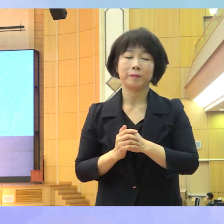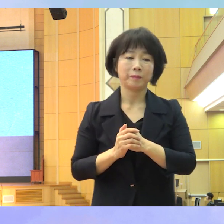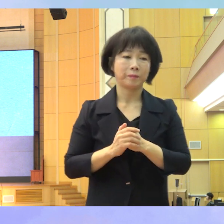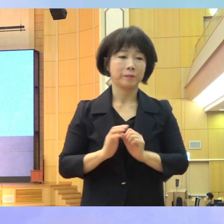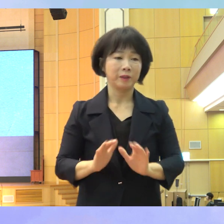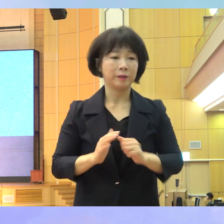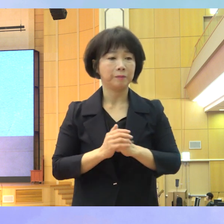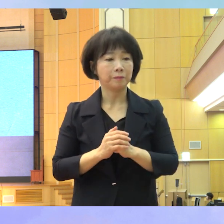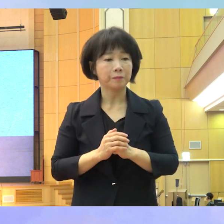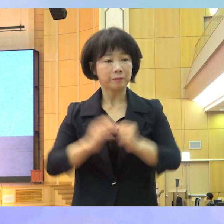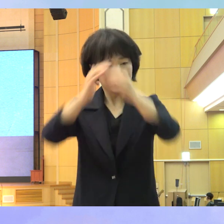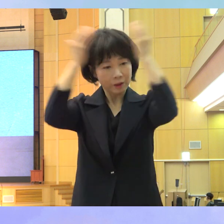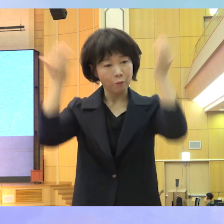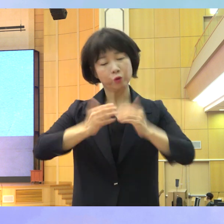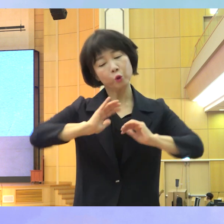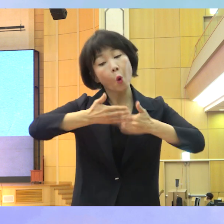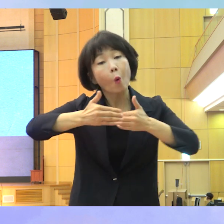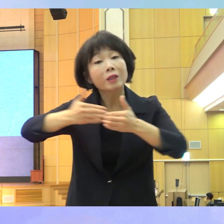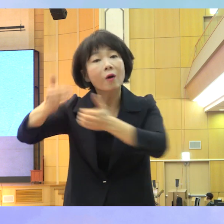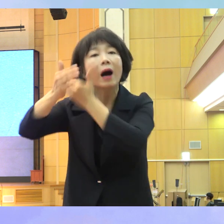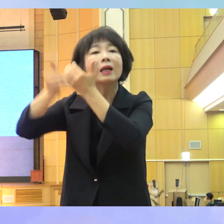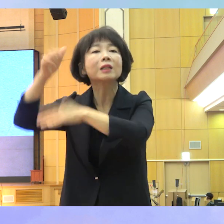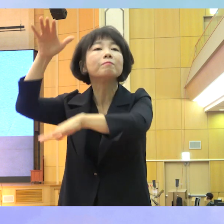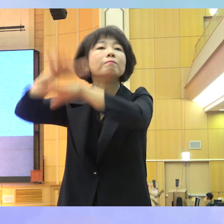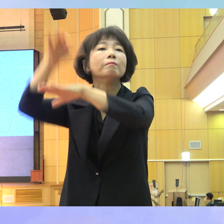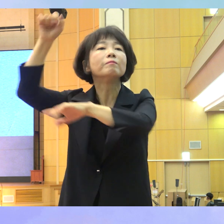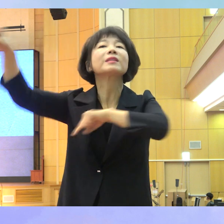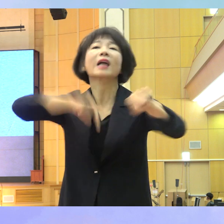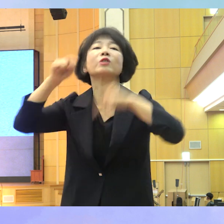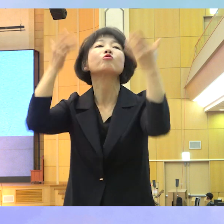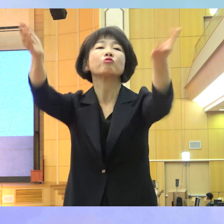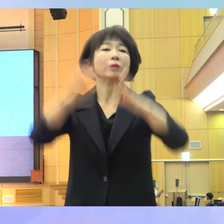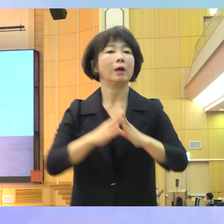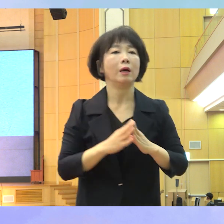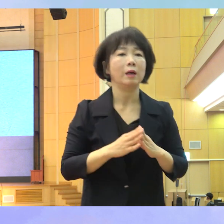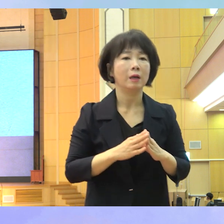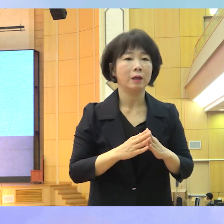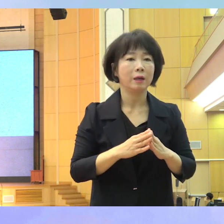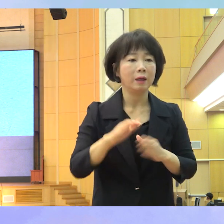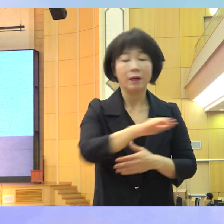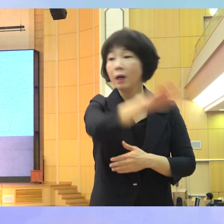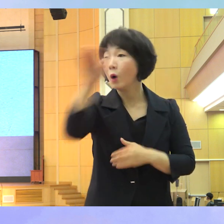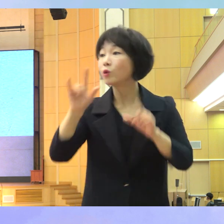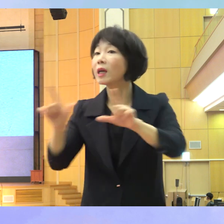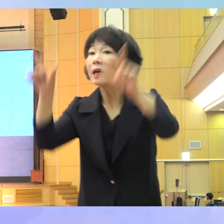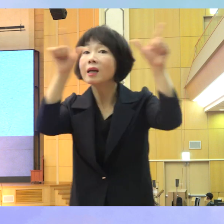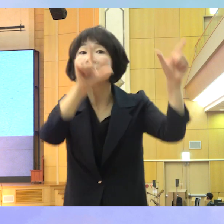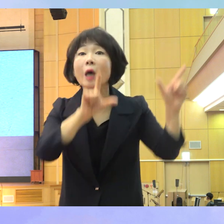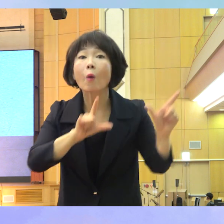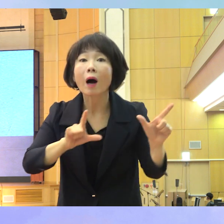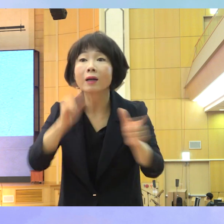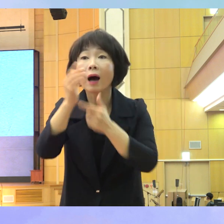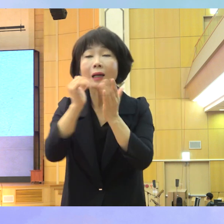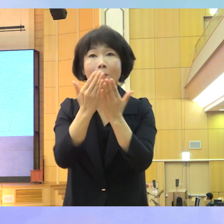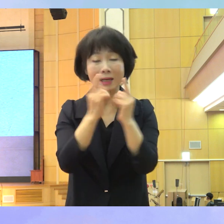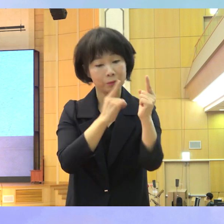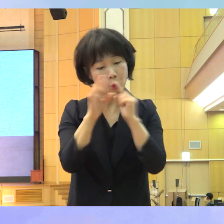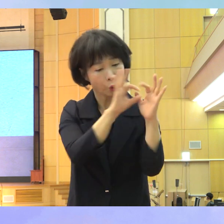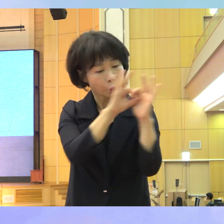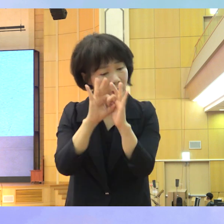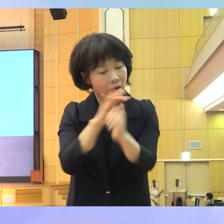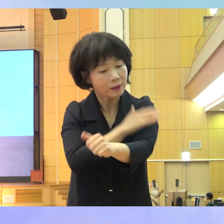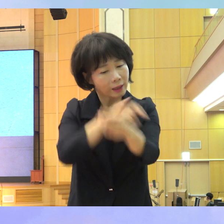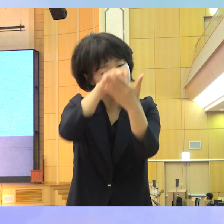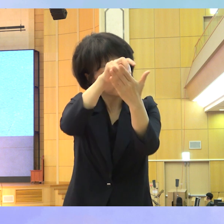과정 하나님의 주도 아래 있다는 거. 우리가 우리의 삶을요, 성경을 통해서 자세히 한번